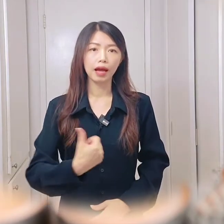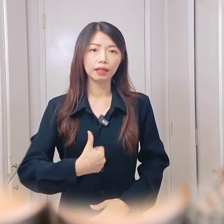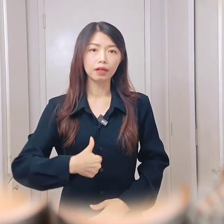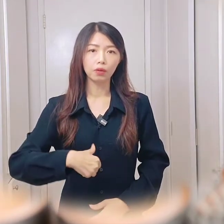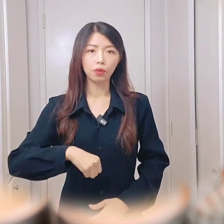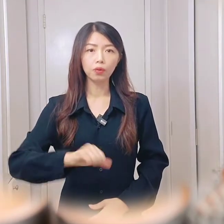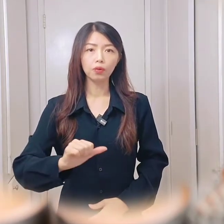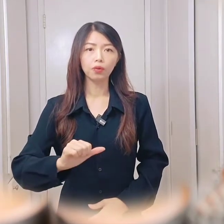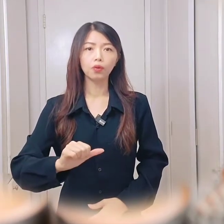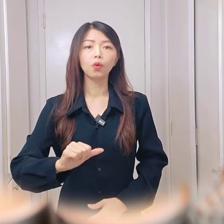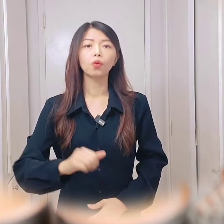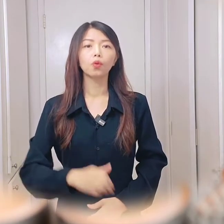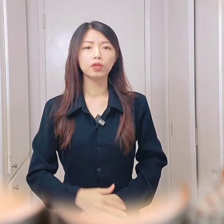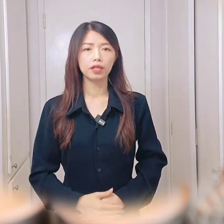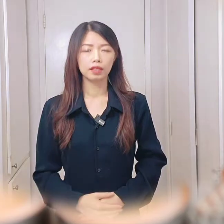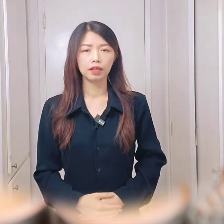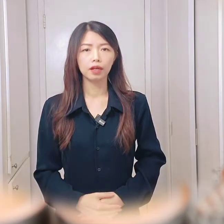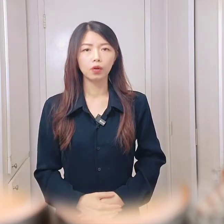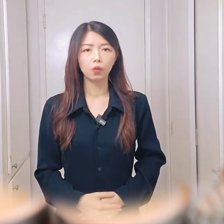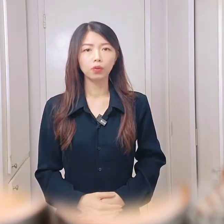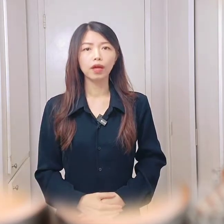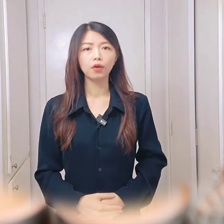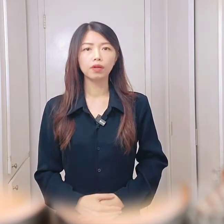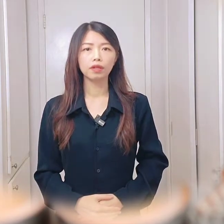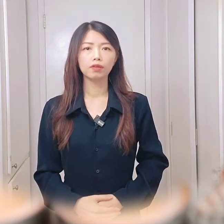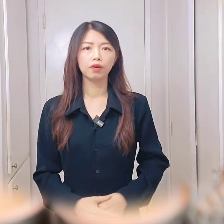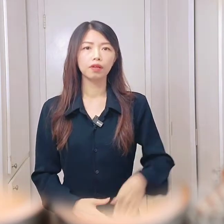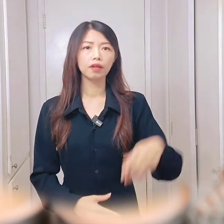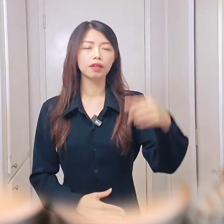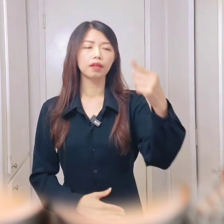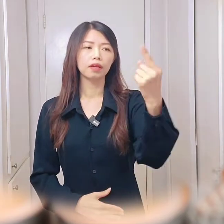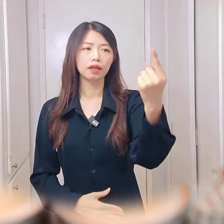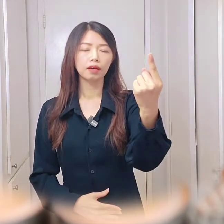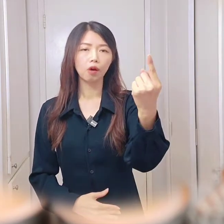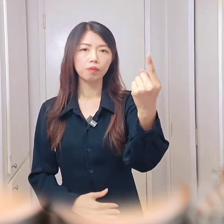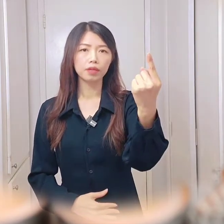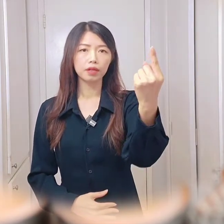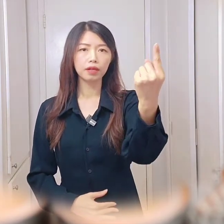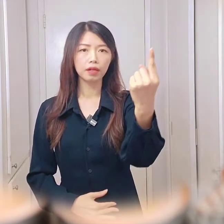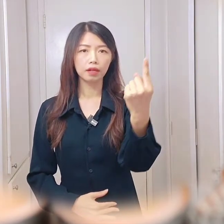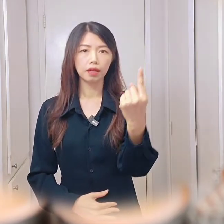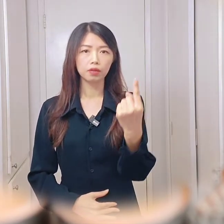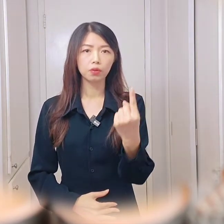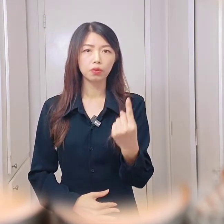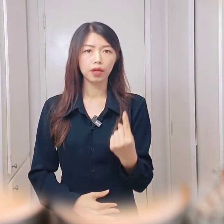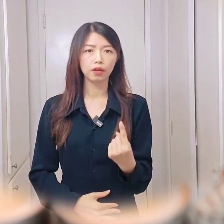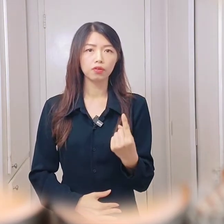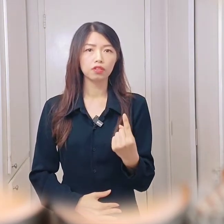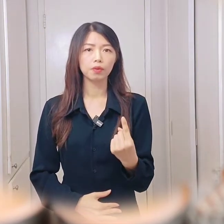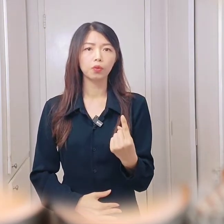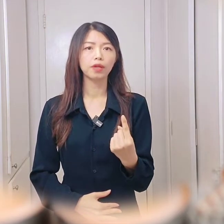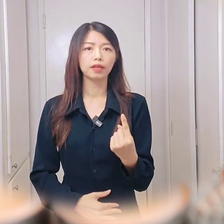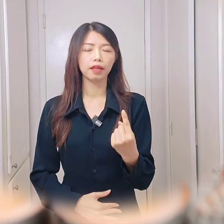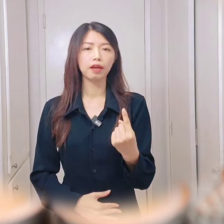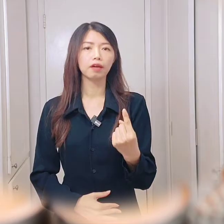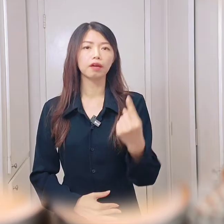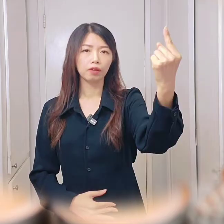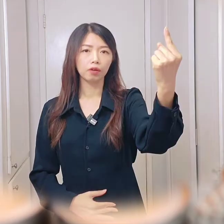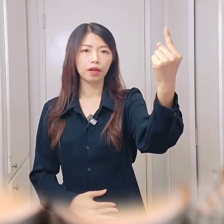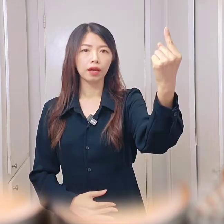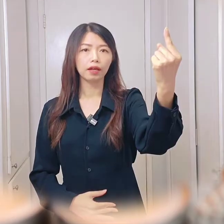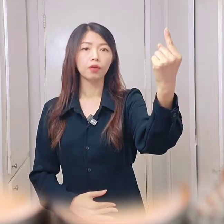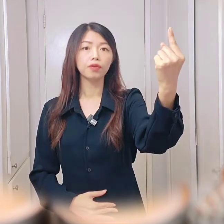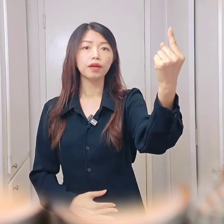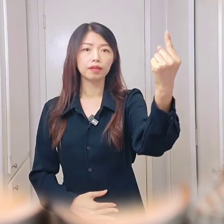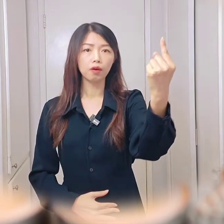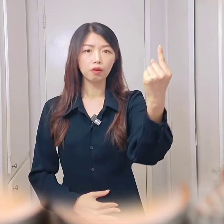하나님의 아들로 오신. 오다라고 한 뜻의 수어는 검지를 내 쪽으로 당겨주시면 오다인데요.